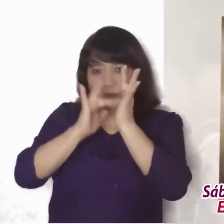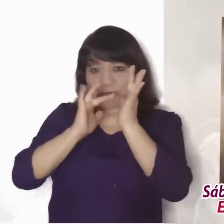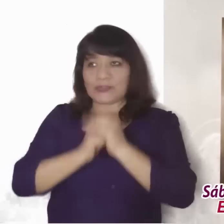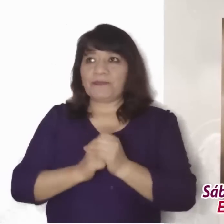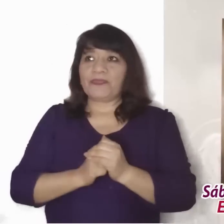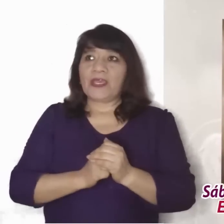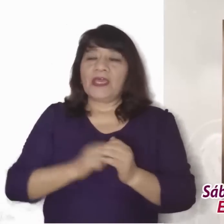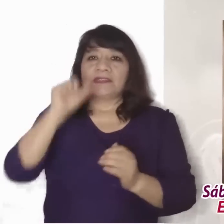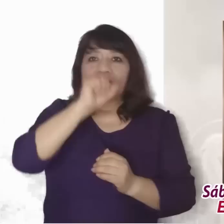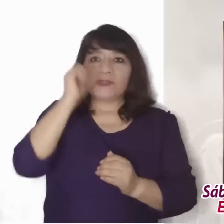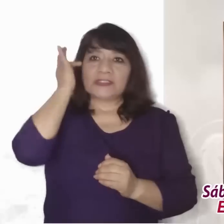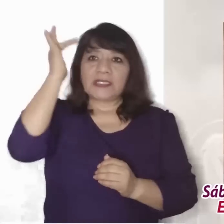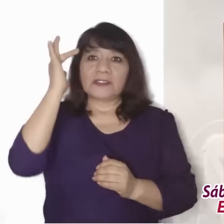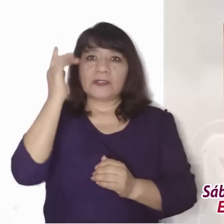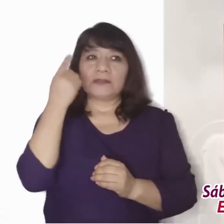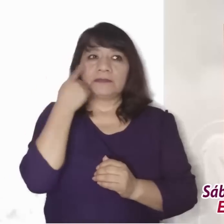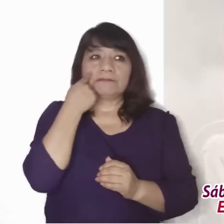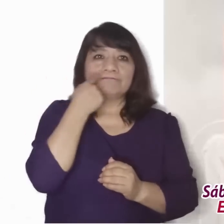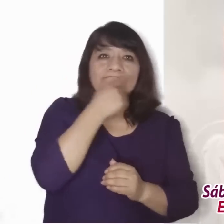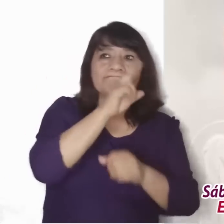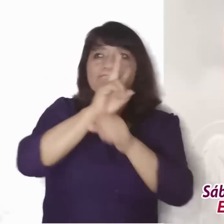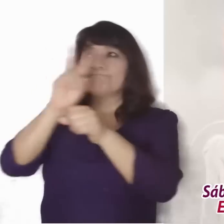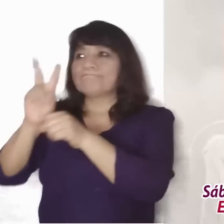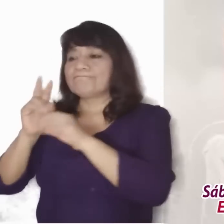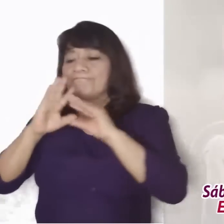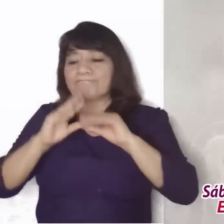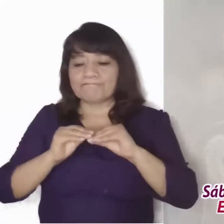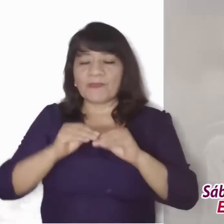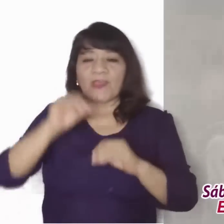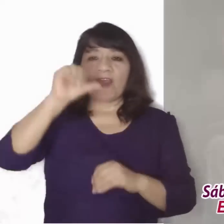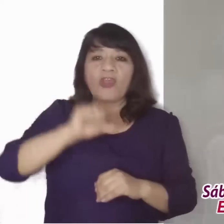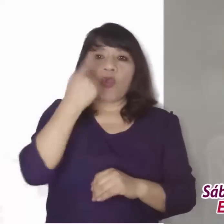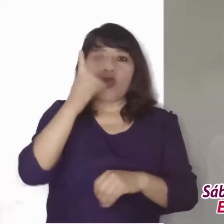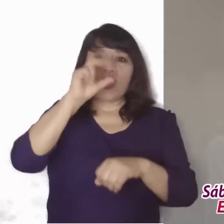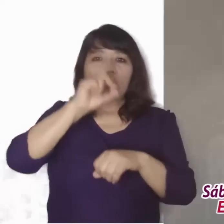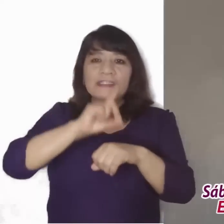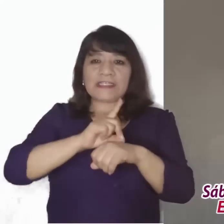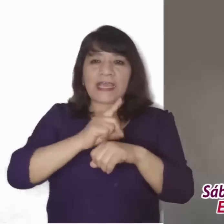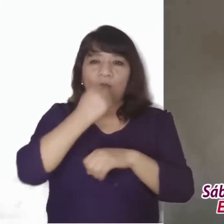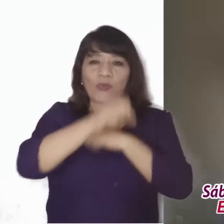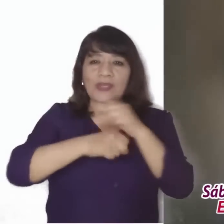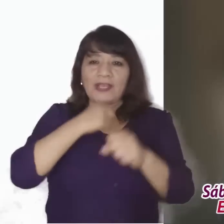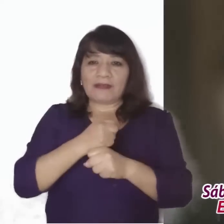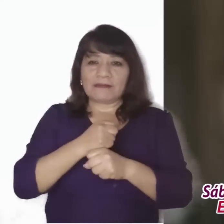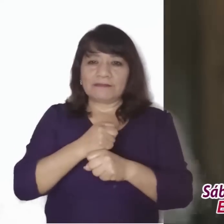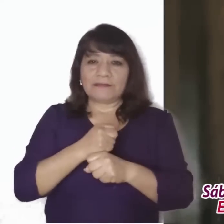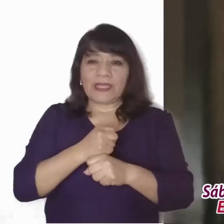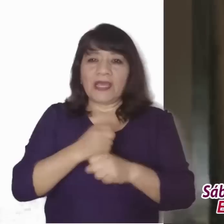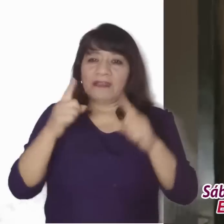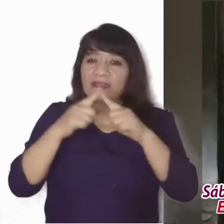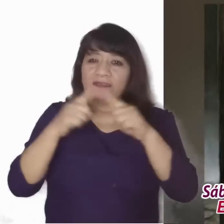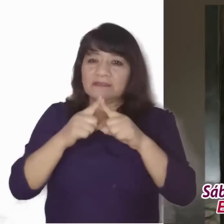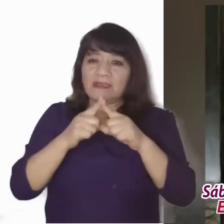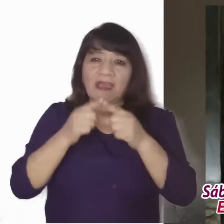Santo, vigilar en silencio. Hoy, único día en el año en que la Iglesia no ofrece ninguna